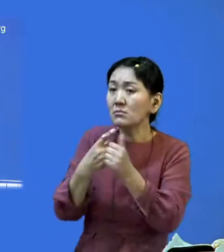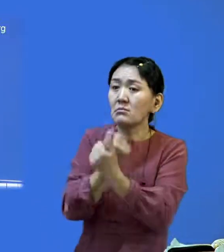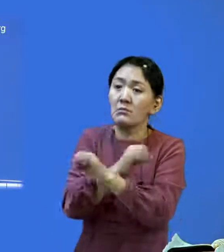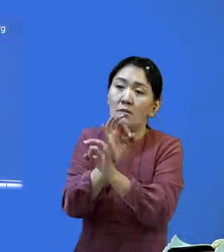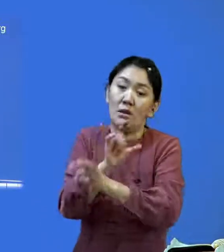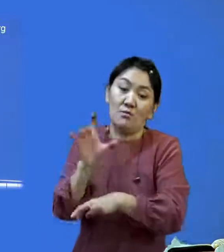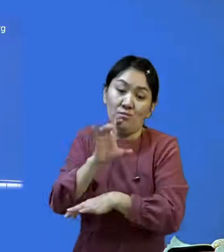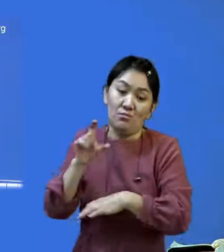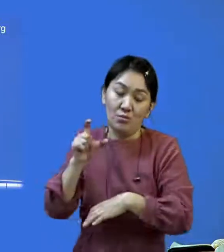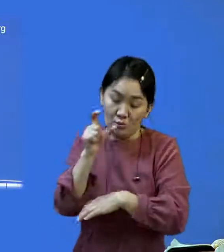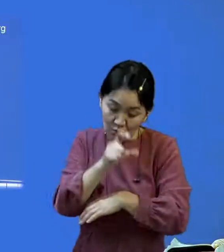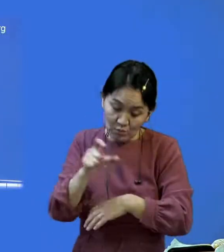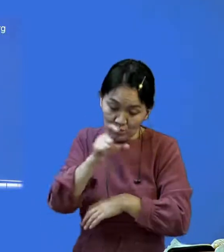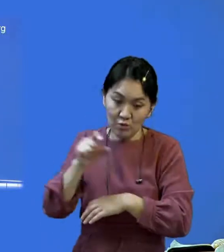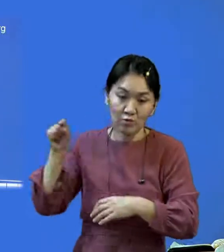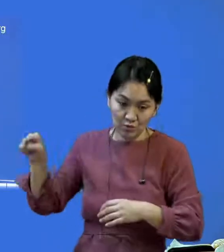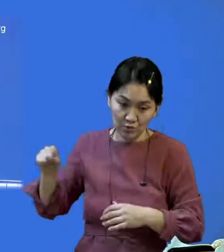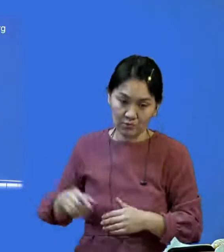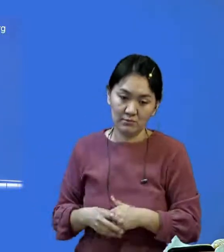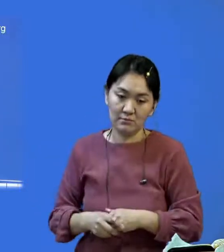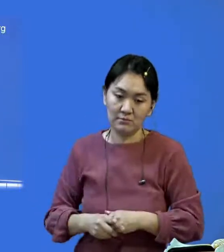хүмүүсийг хэлээд байна.